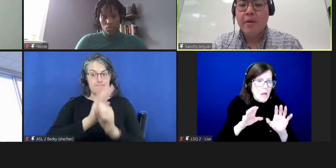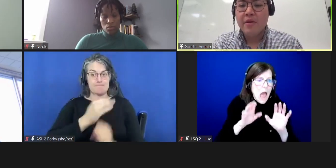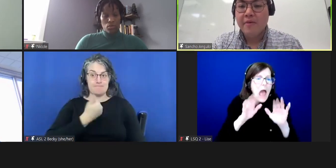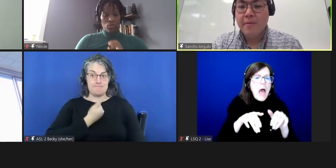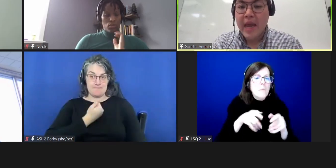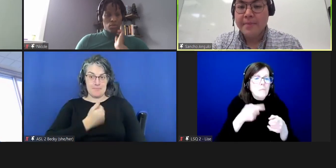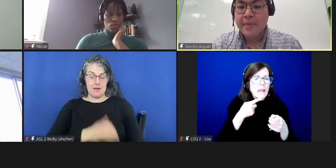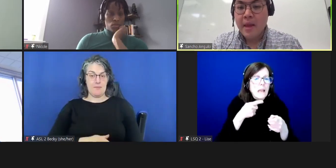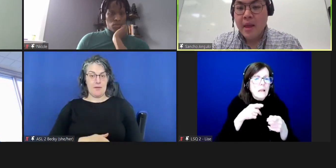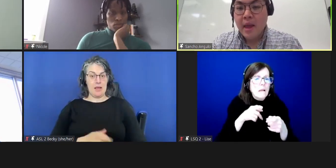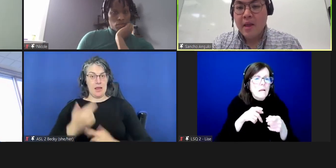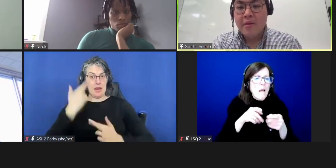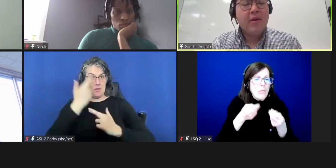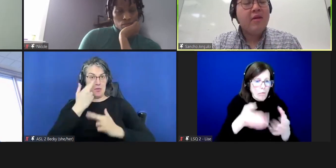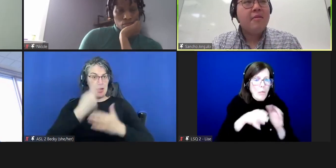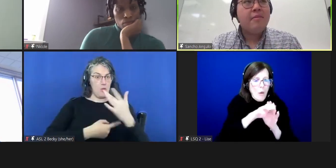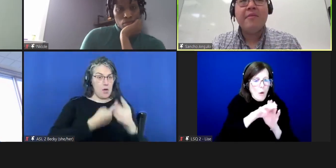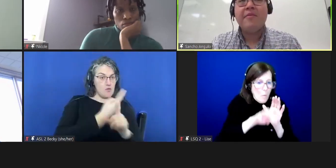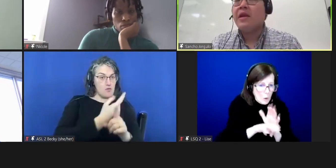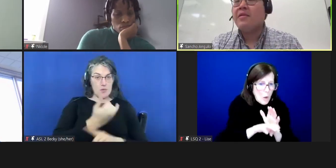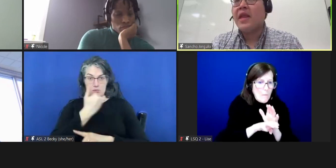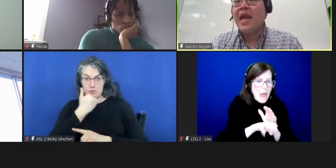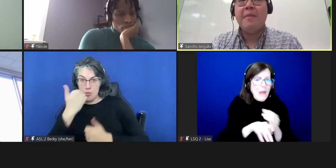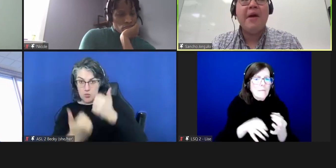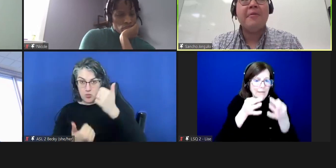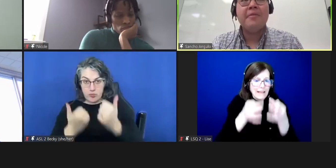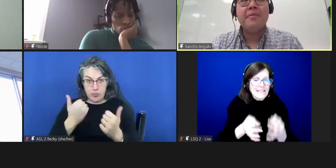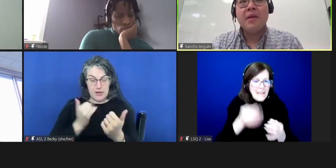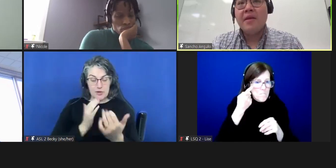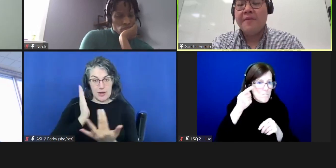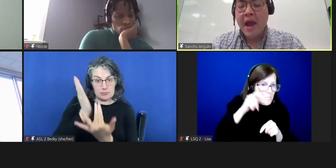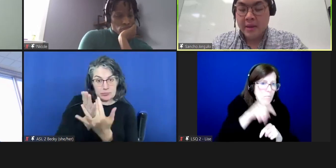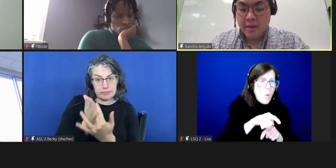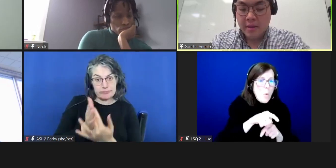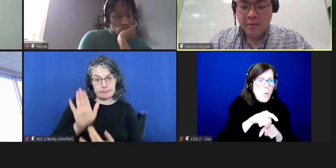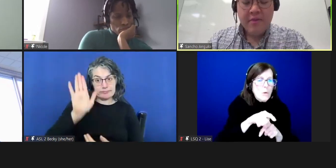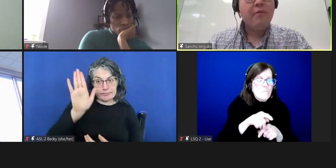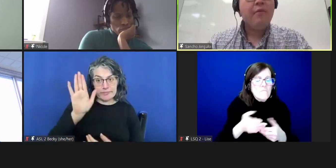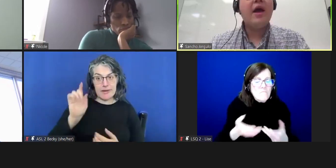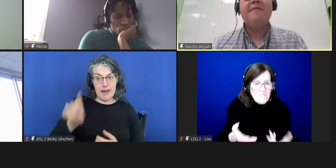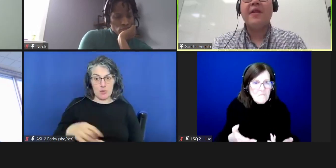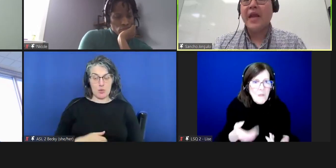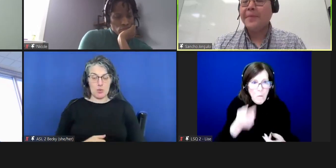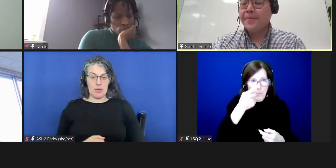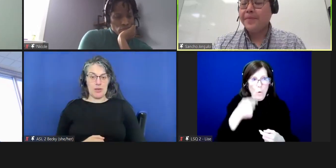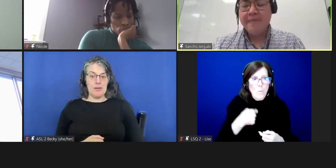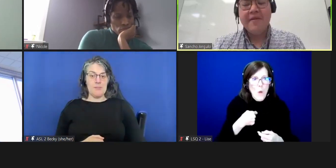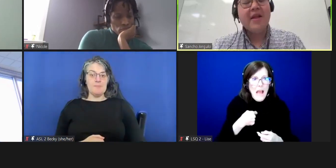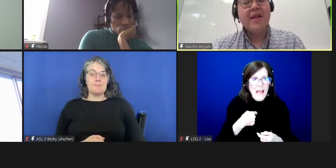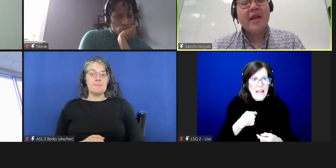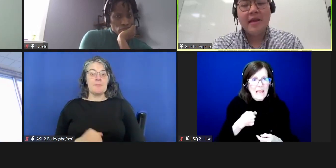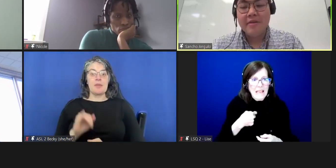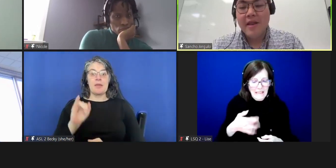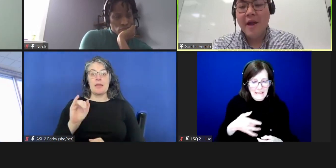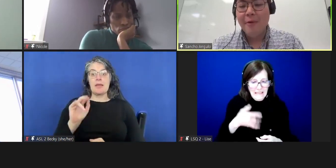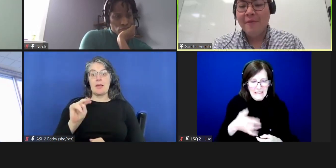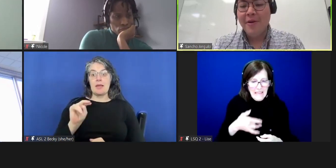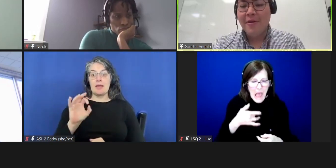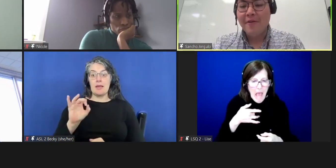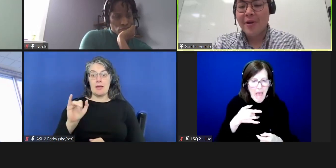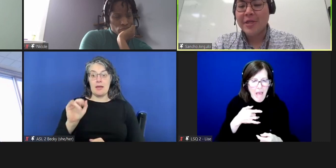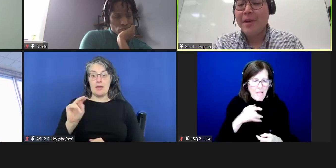m'a incité à avoir un sentiment, un sens têtu de la justice.